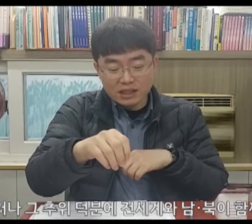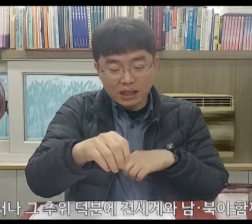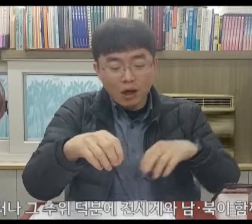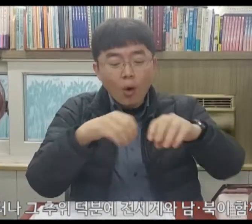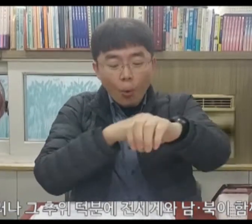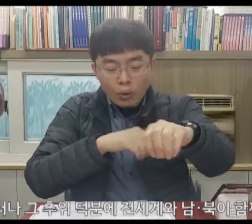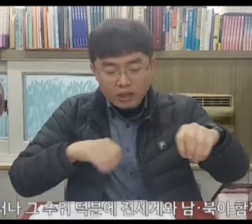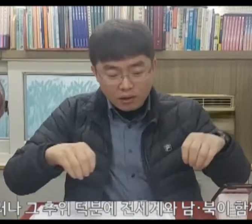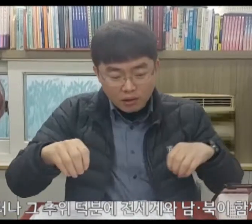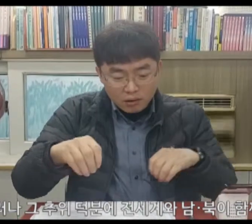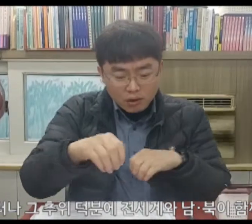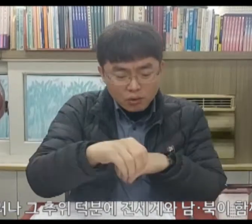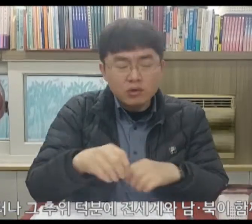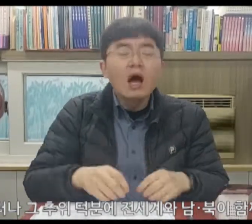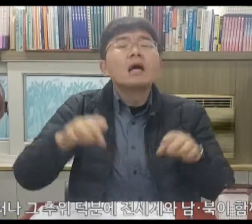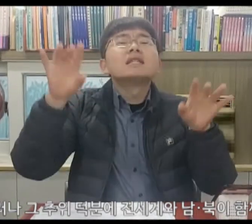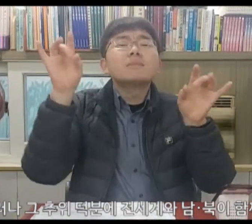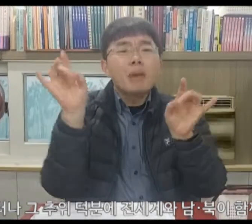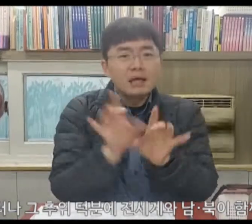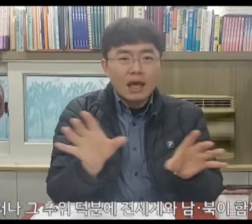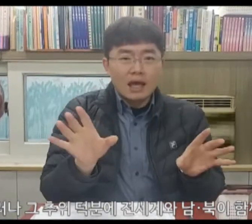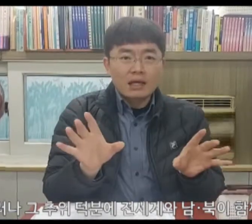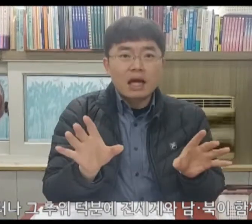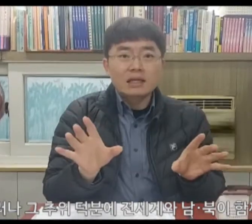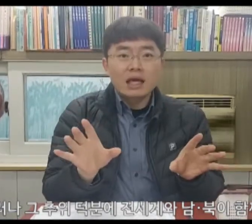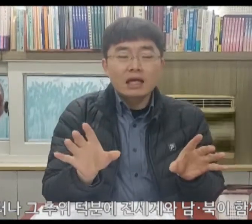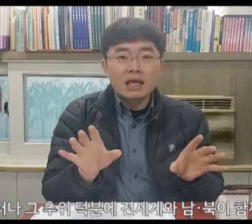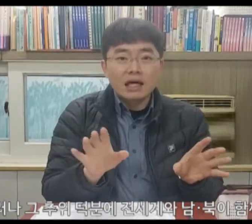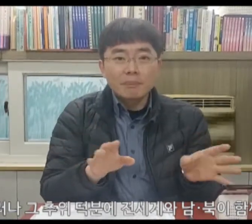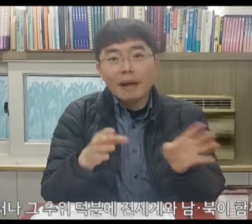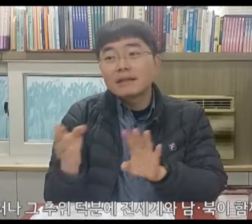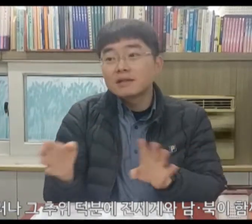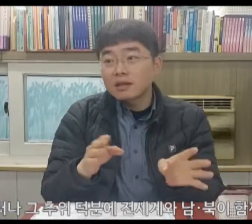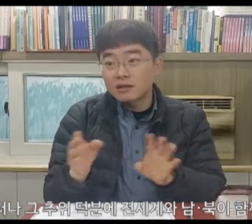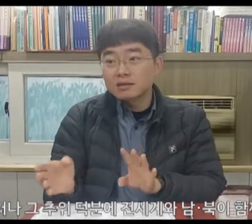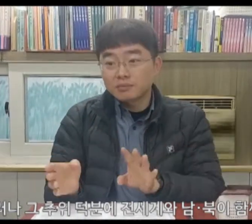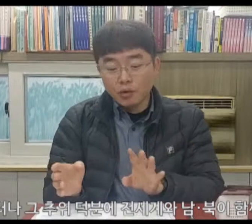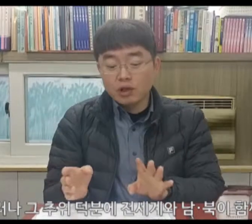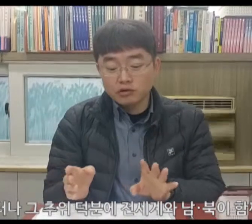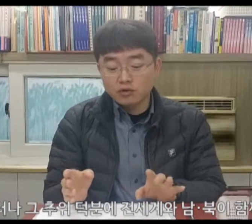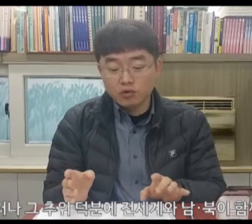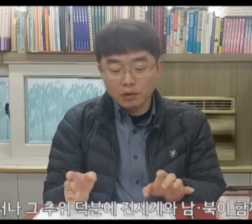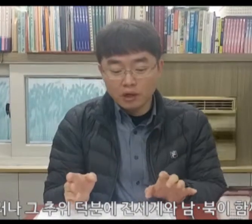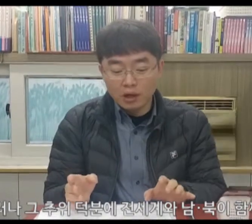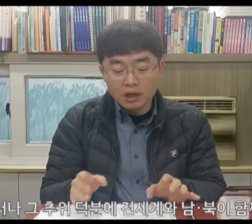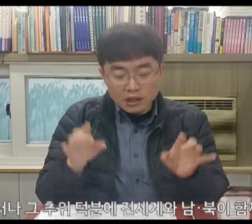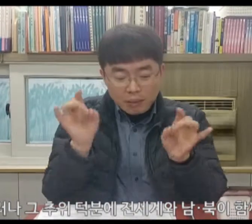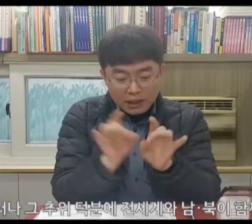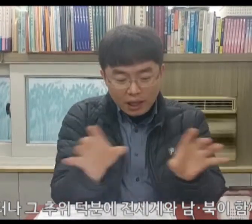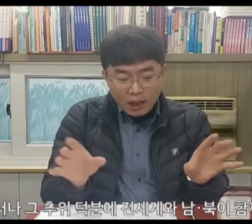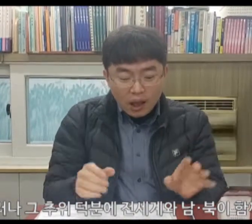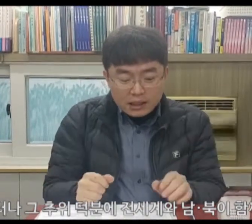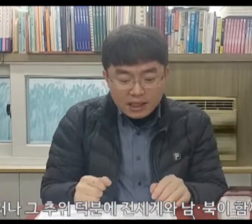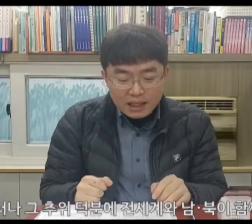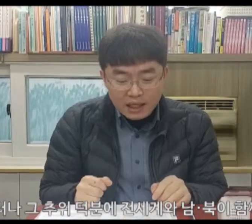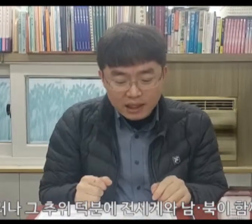있으니까 오히려 또는 뜻밖에라는 게 약간 반대적인 것들 표현할 때 좋은 표현이에요. 뜻밖에